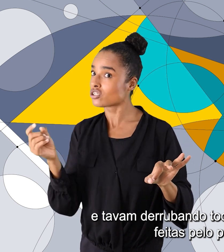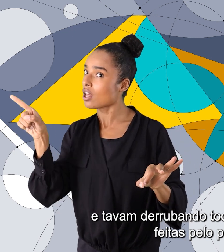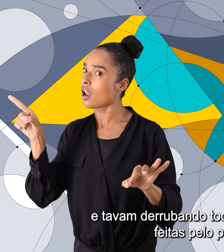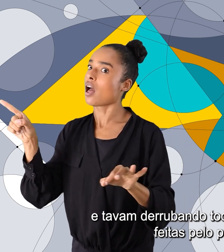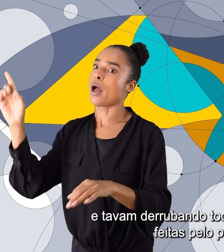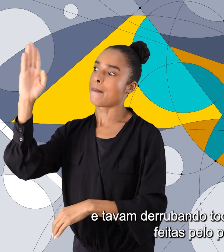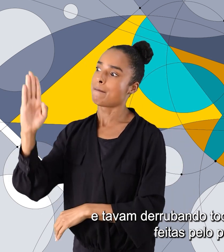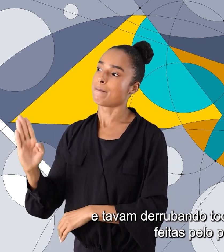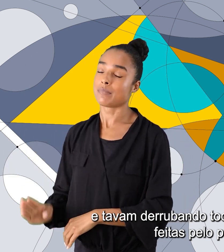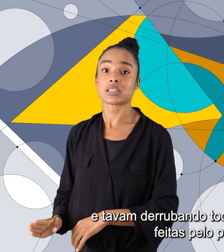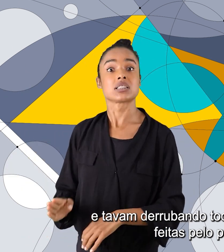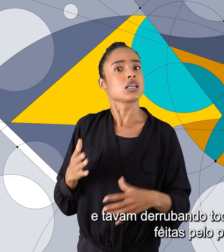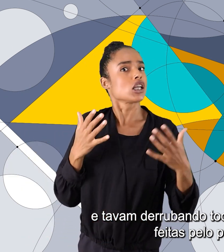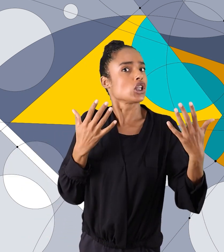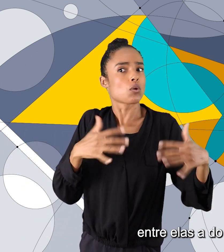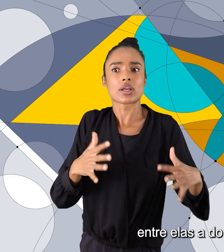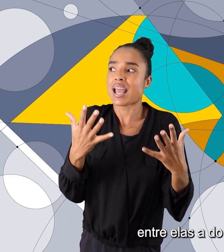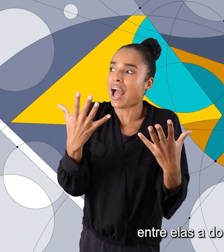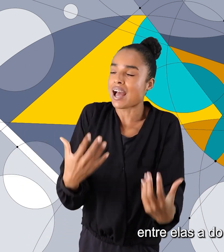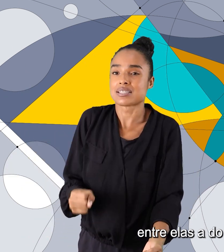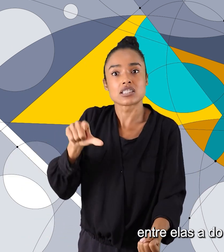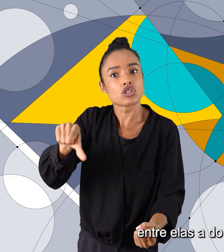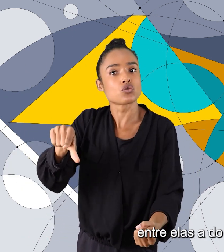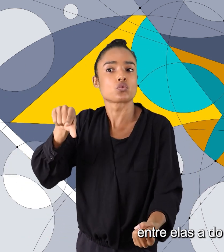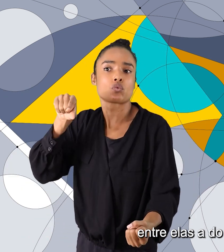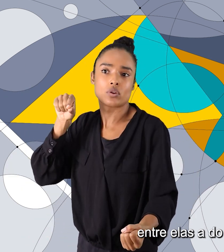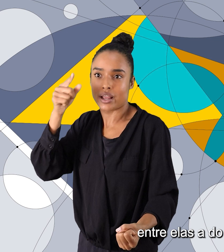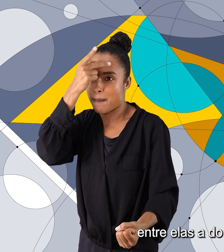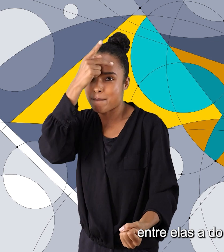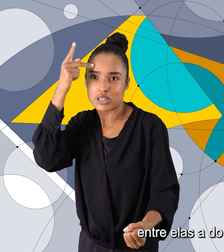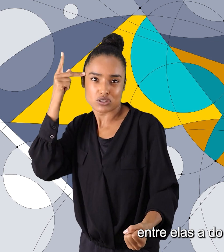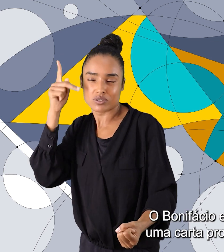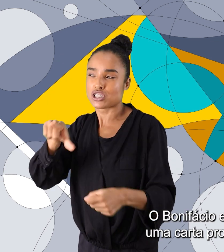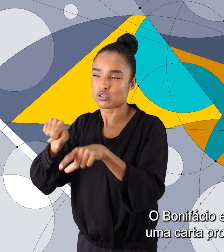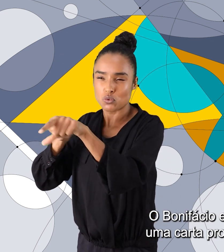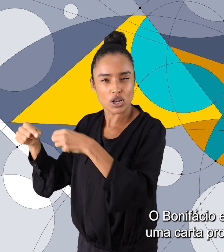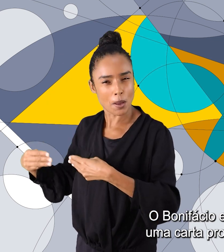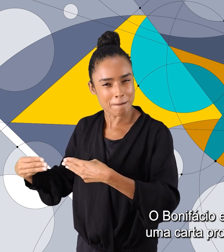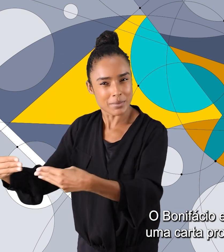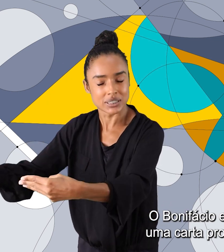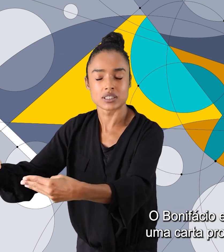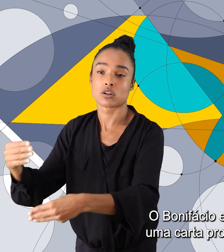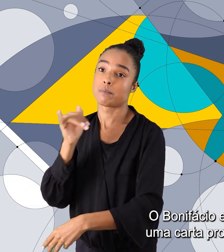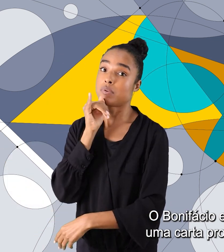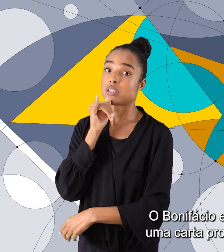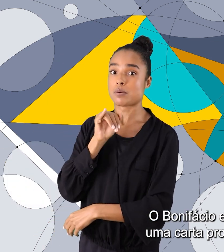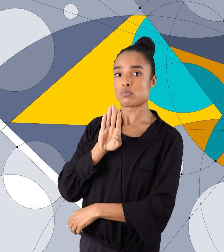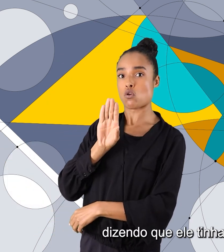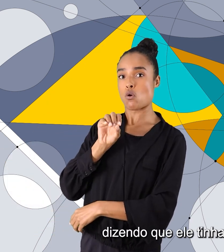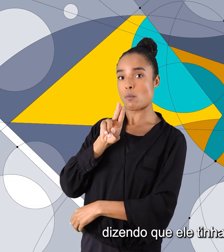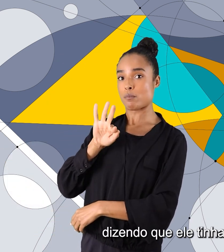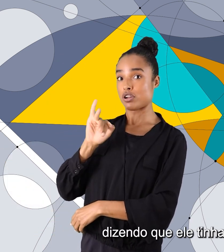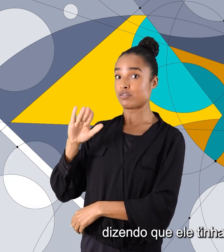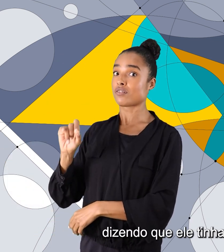todas as nomeações feitas pelo príncipe, entre elas a do Bonifácio. O Bonifácio escreveu uma carta para o